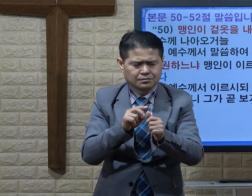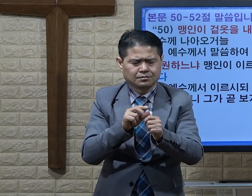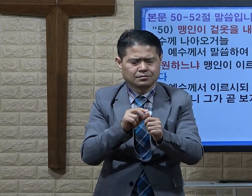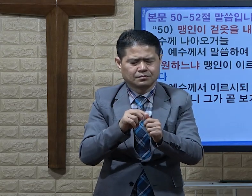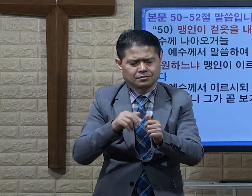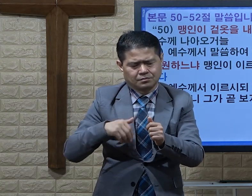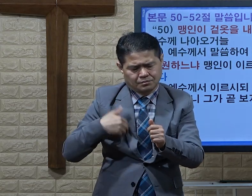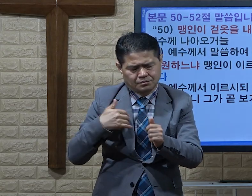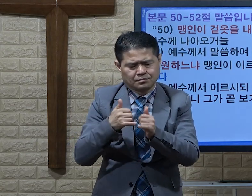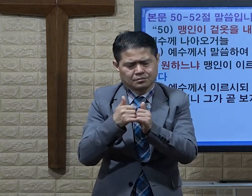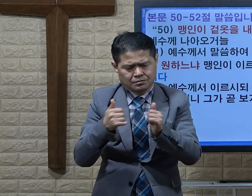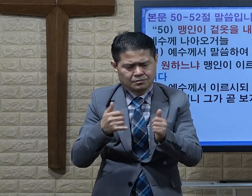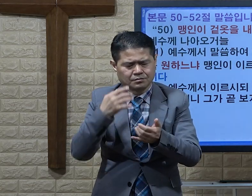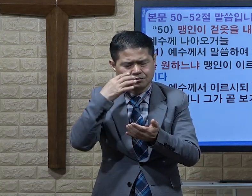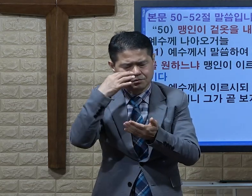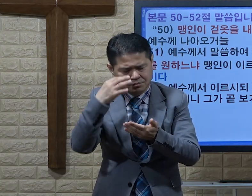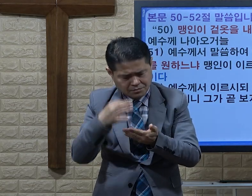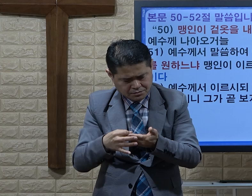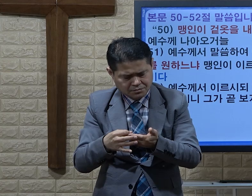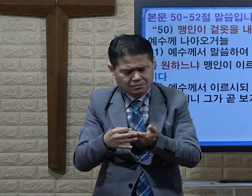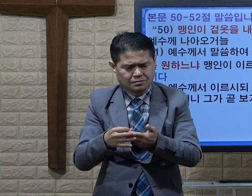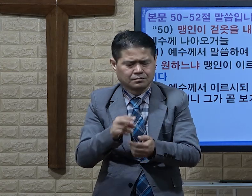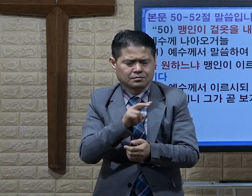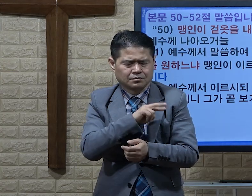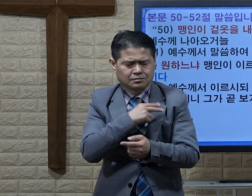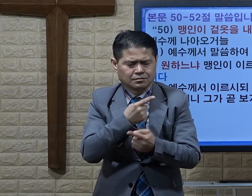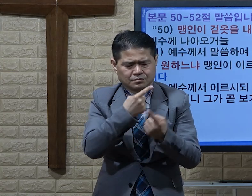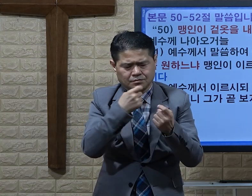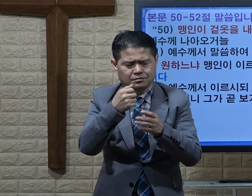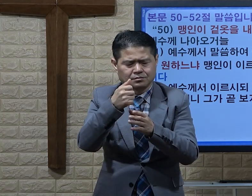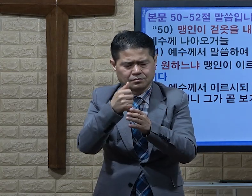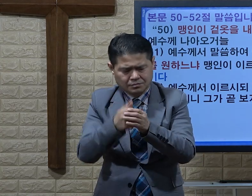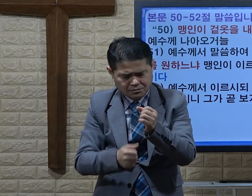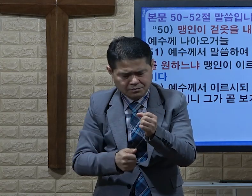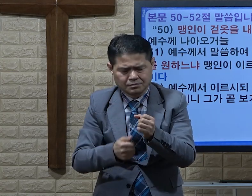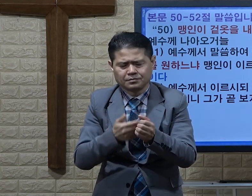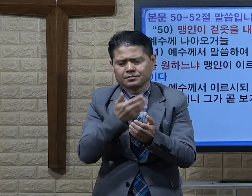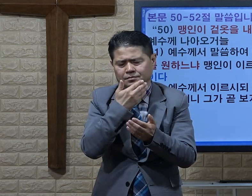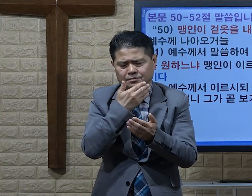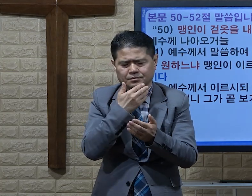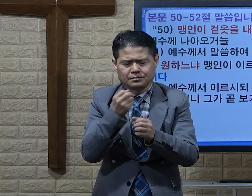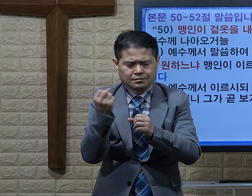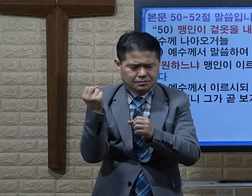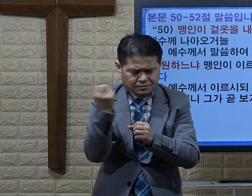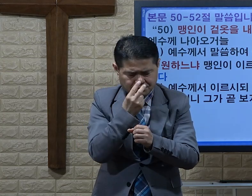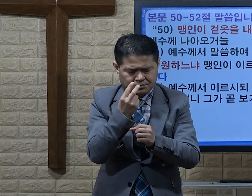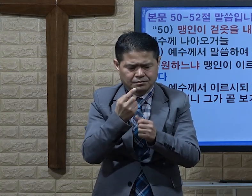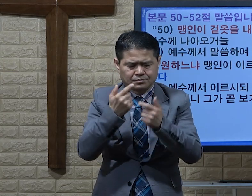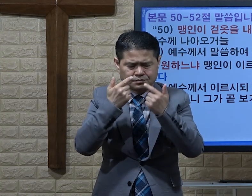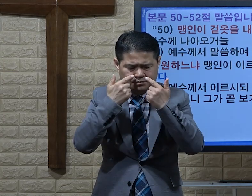이 노인의 정보가 많이 부족한 것이 십상시라 우리가 미혹되고